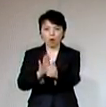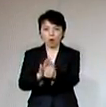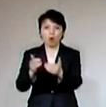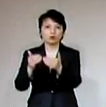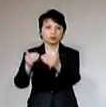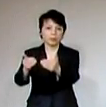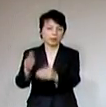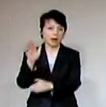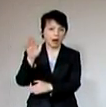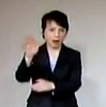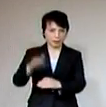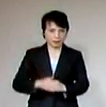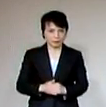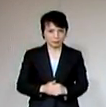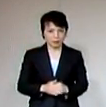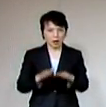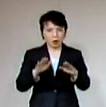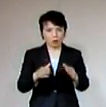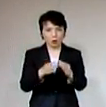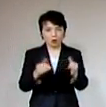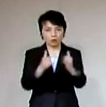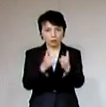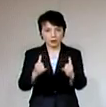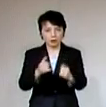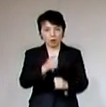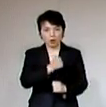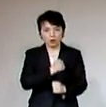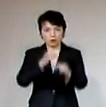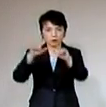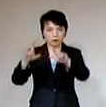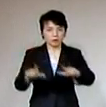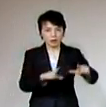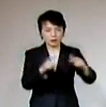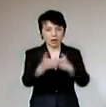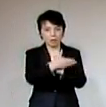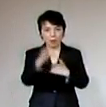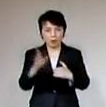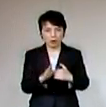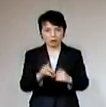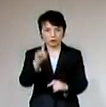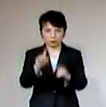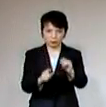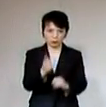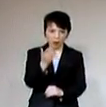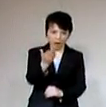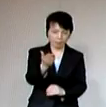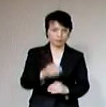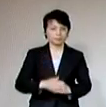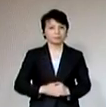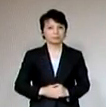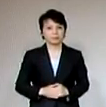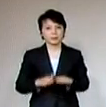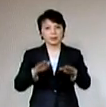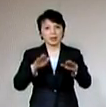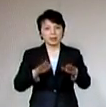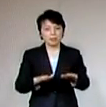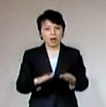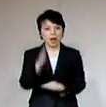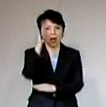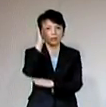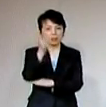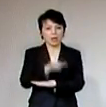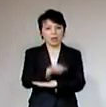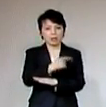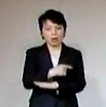としています。これで国民の命と暮らしを守れるのでしょうか。今政権